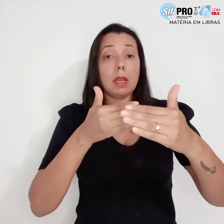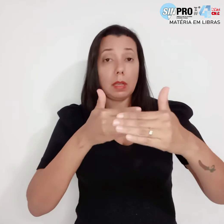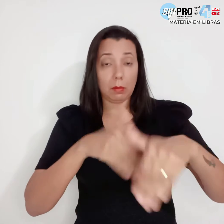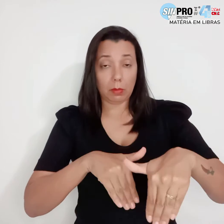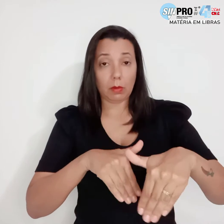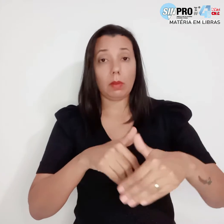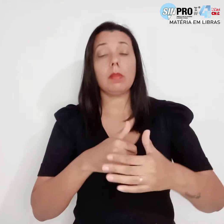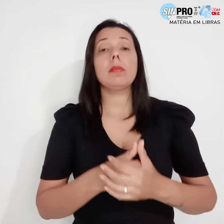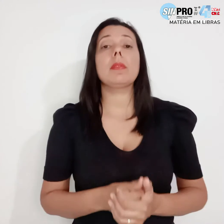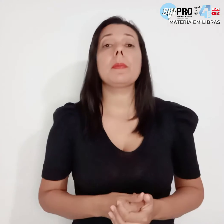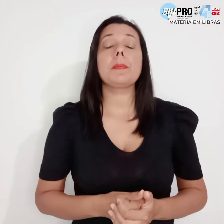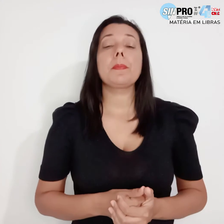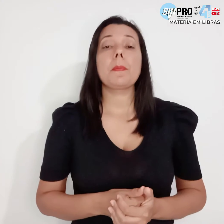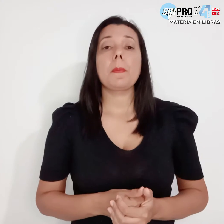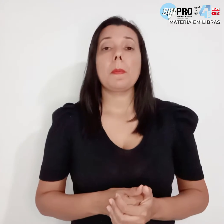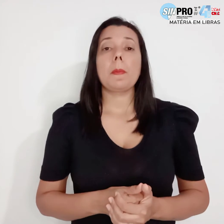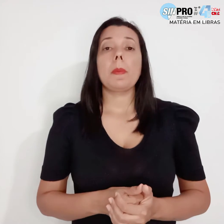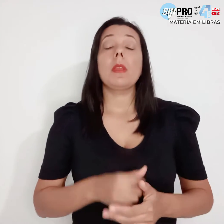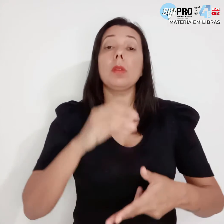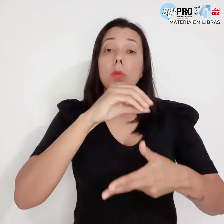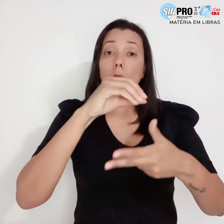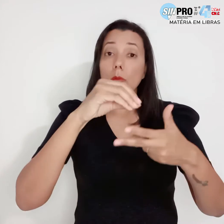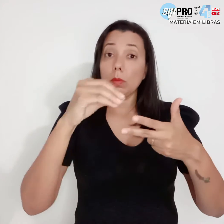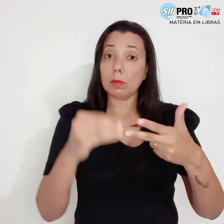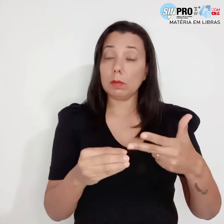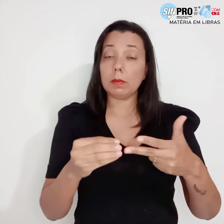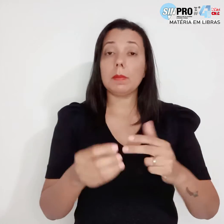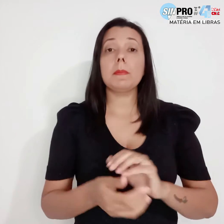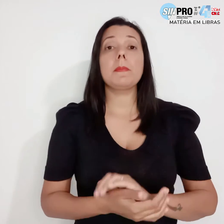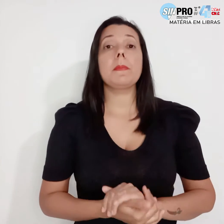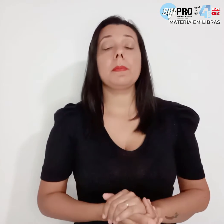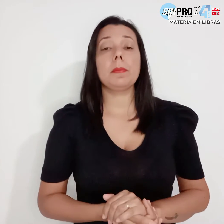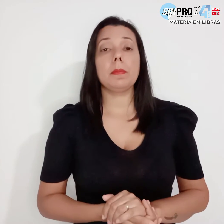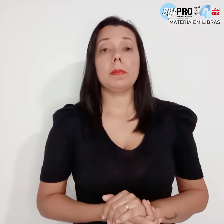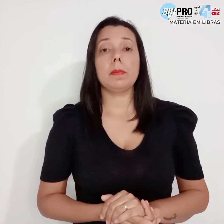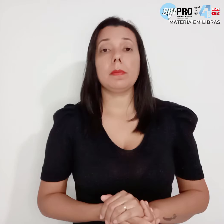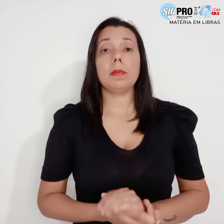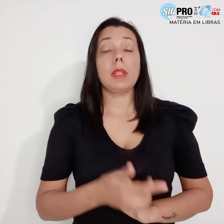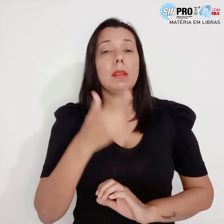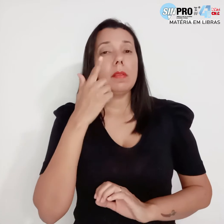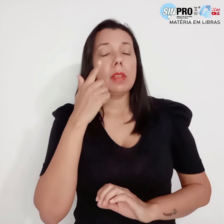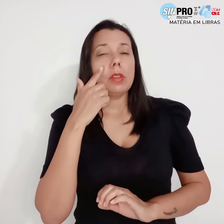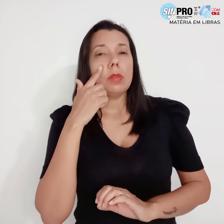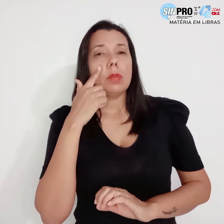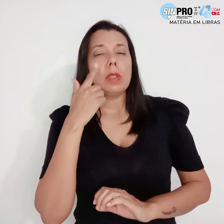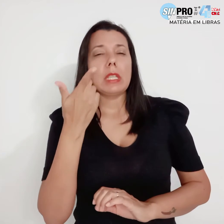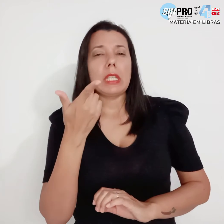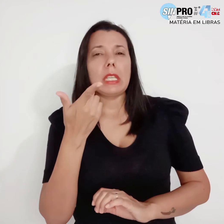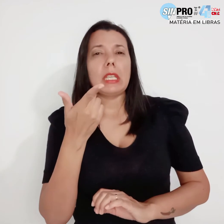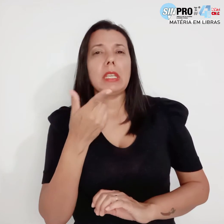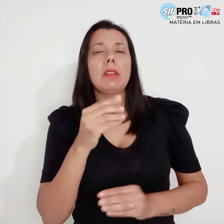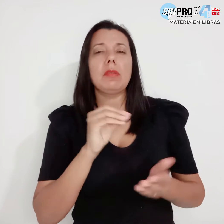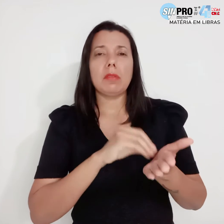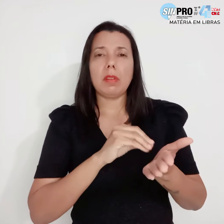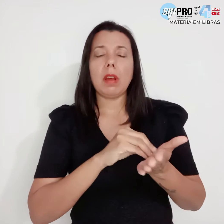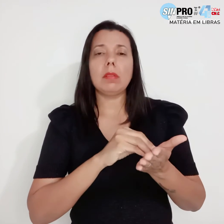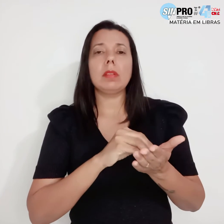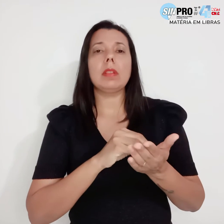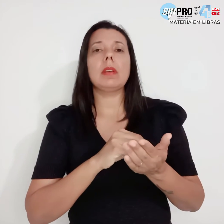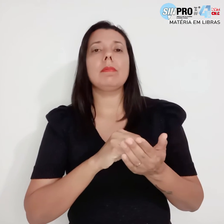do Exame Nacional do Ensino Médio, Enem, viram que o zelo e o respeito pela vida